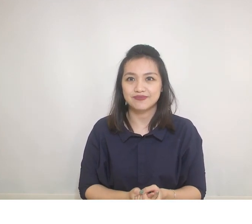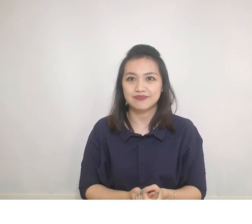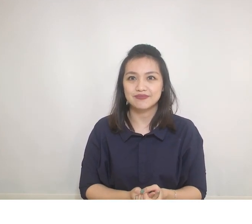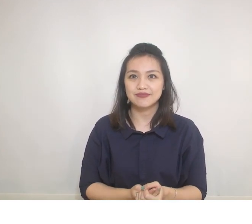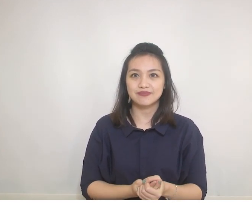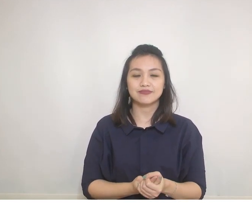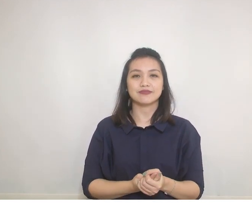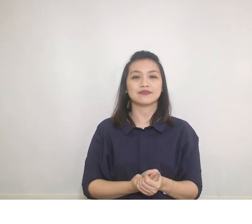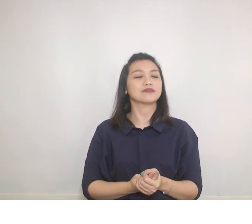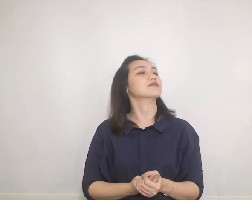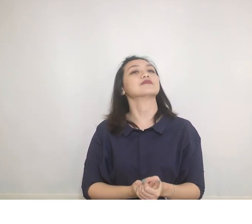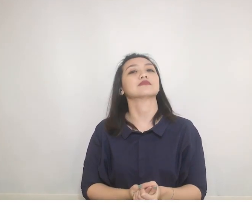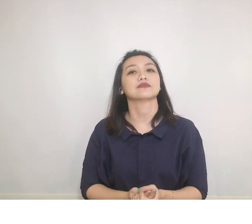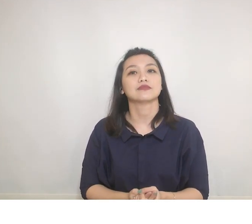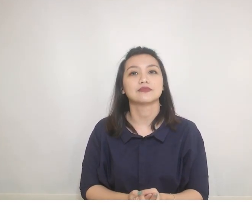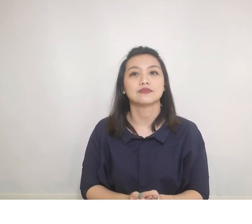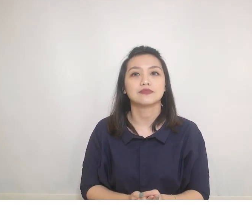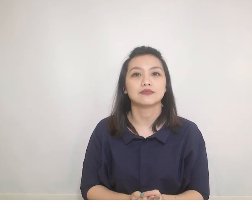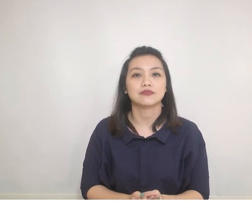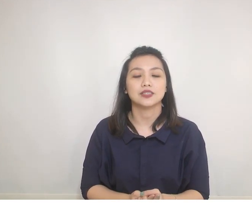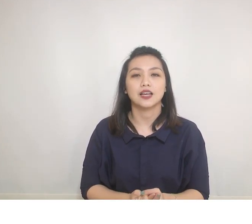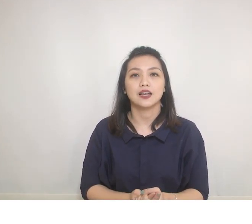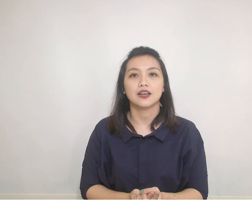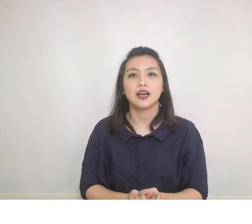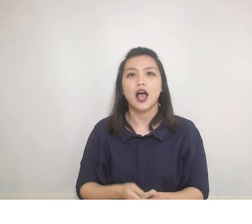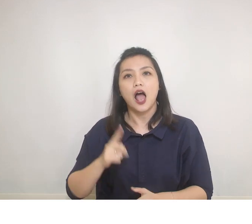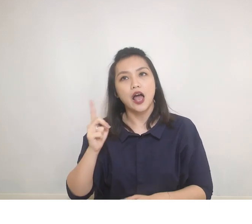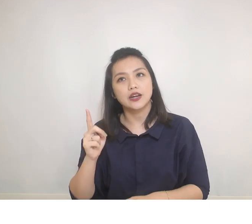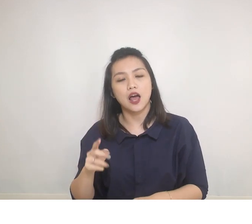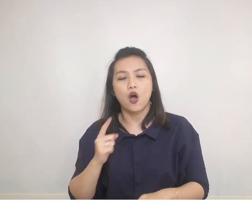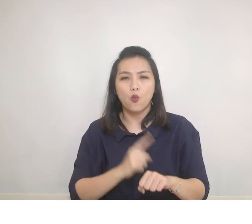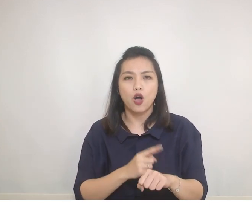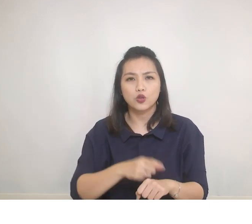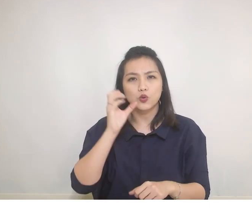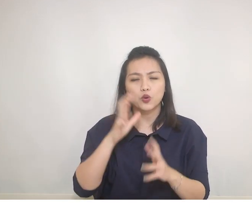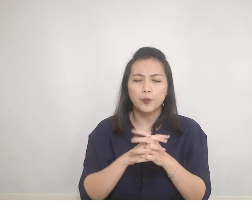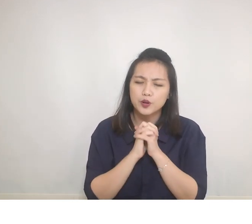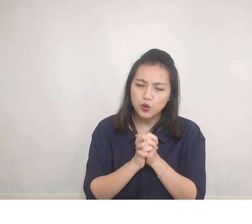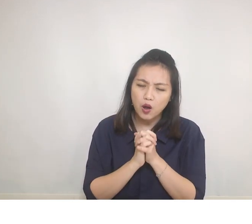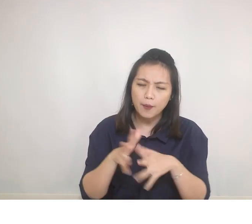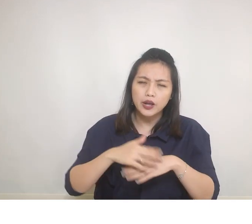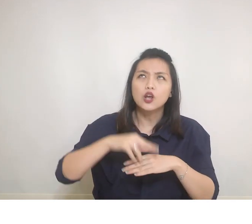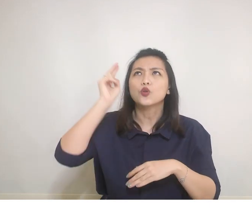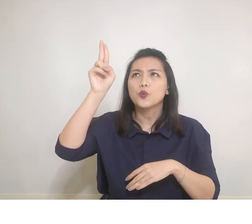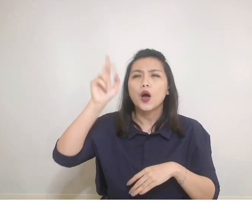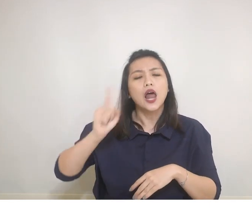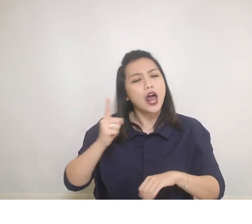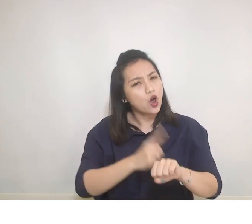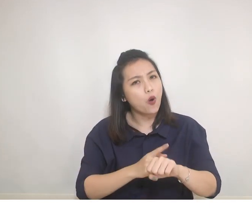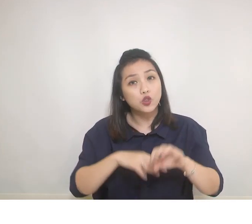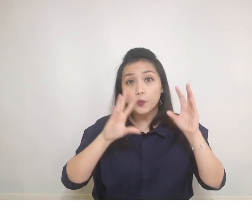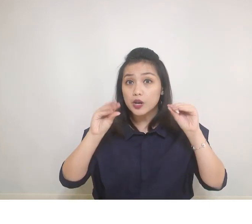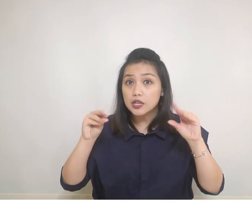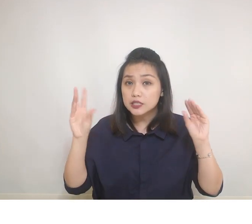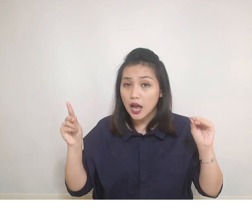dan prioritasnya tetap benar, yaitu mencari dahulu kerajaan Allah dan kebenarannya. Luar biasa sekali. Kayaknya ini